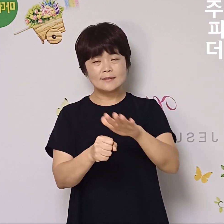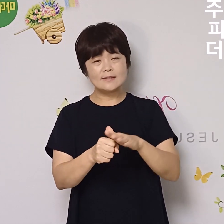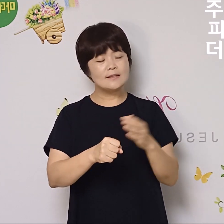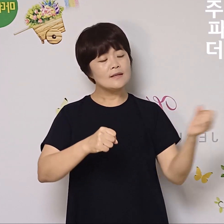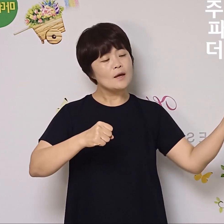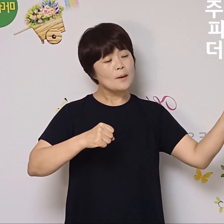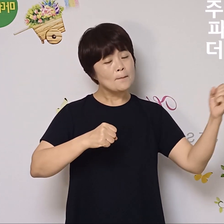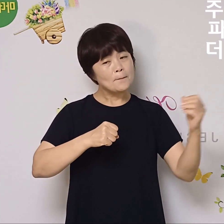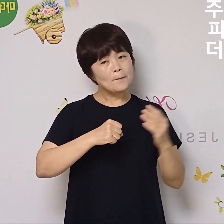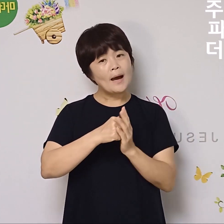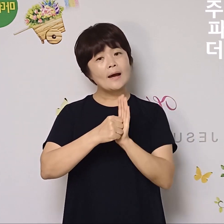사랑이